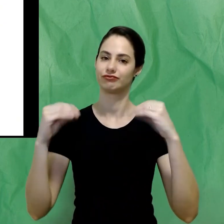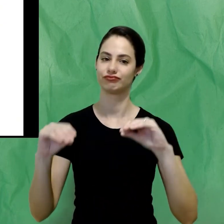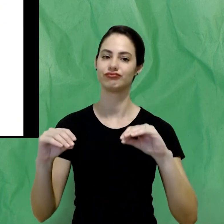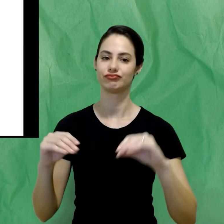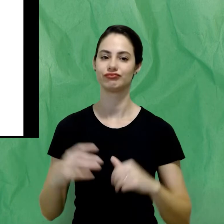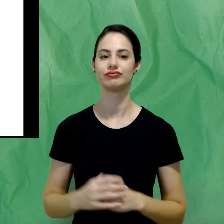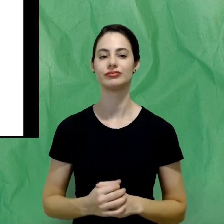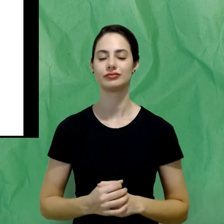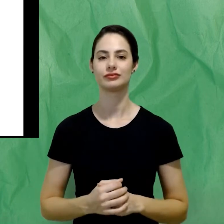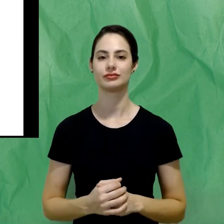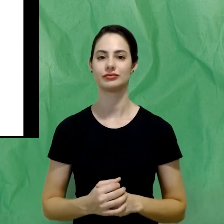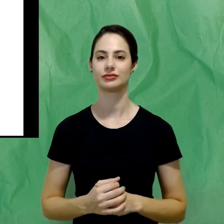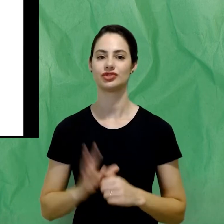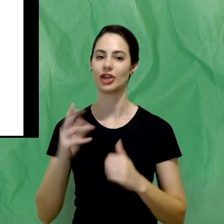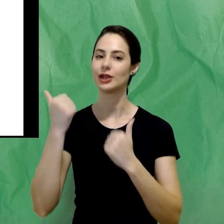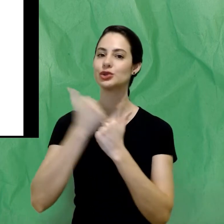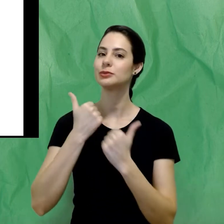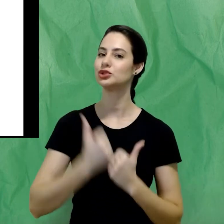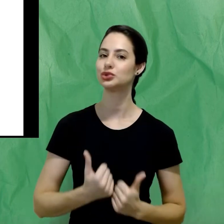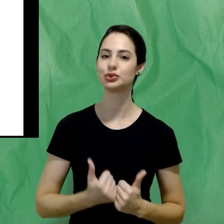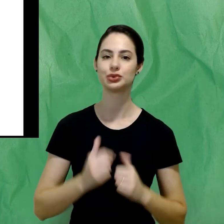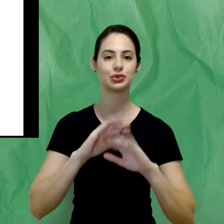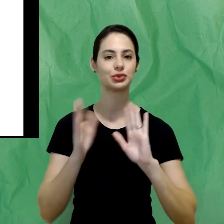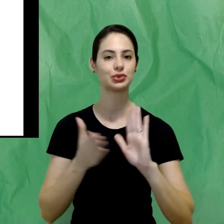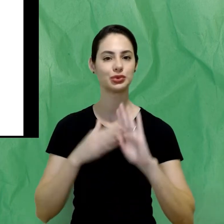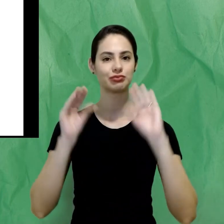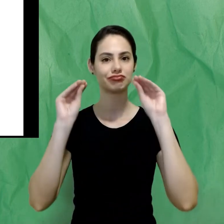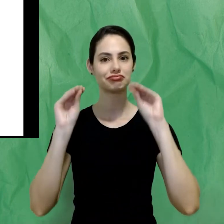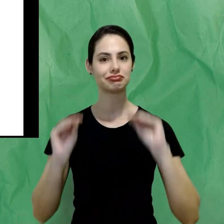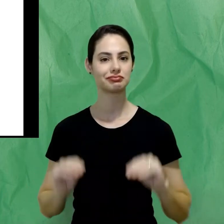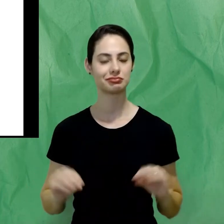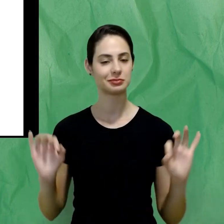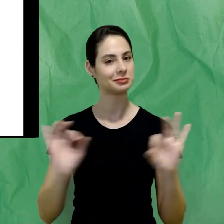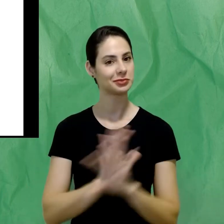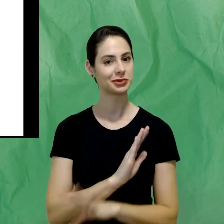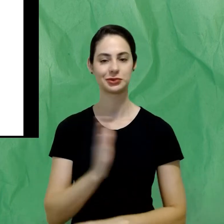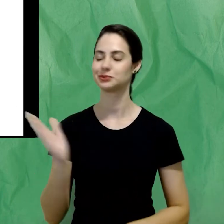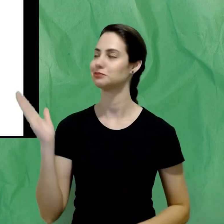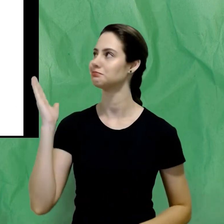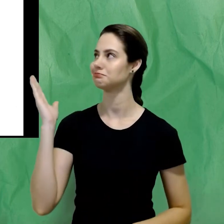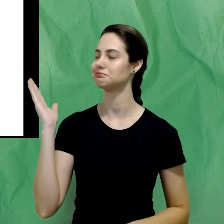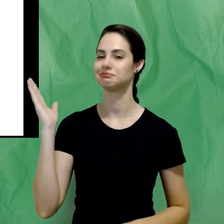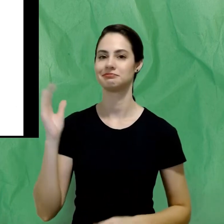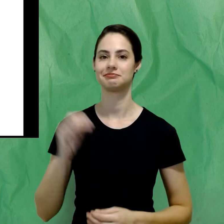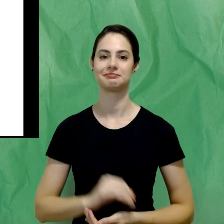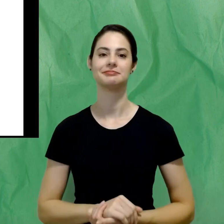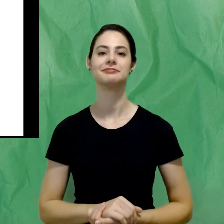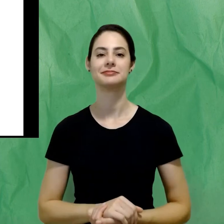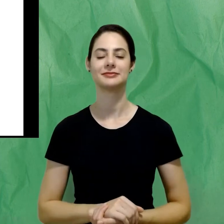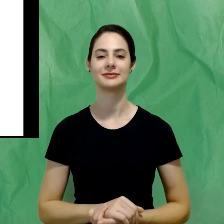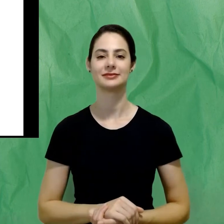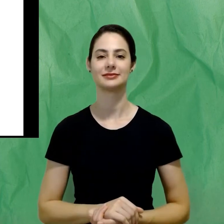o arquivo, ele já substitui com o conteúdo que a gente acabou de deixar lá dentro do arquivo. Então observe como